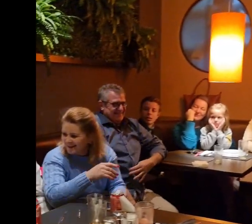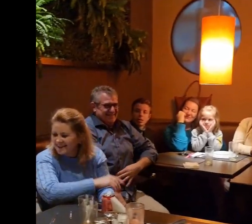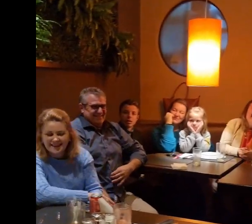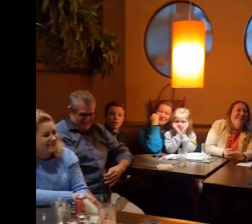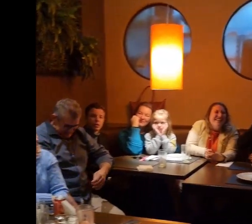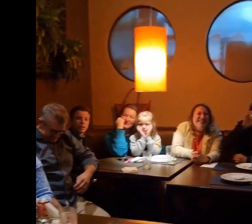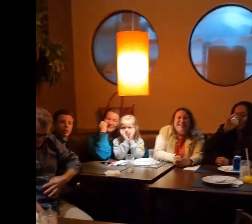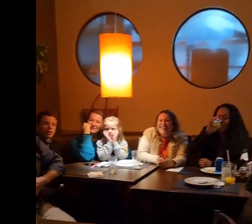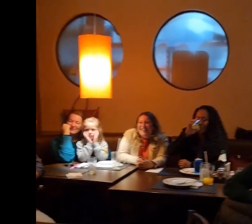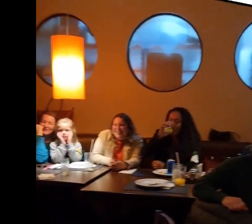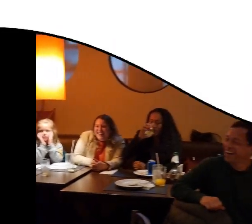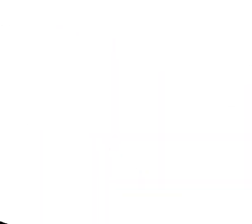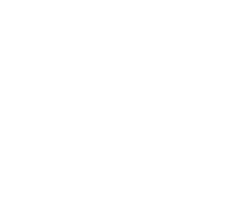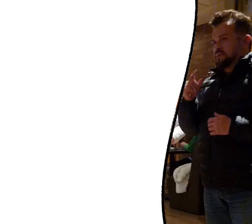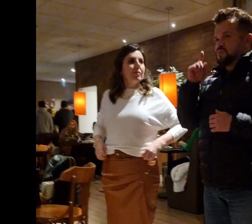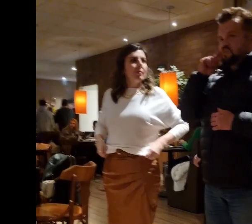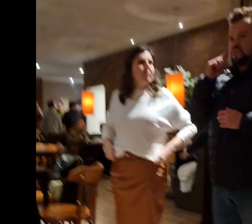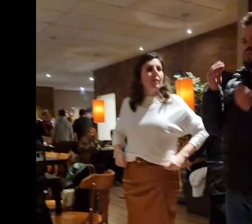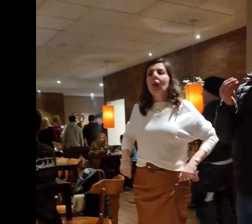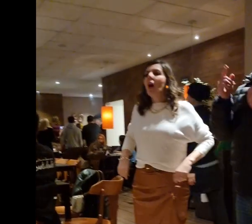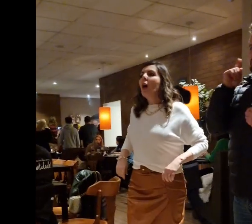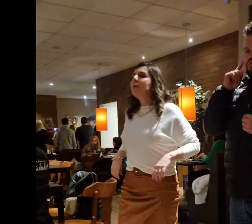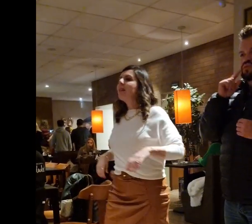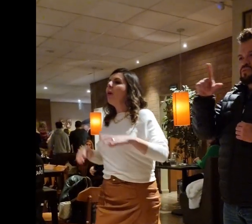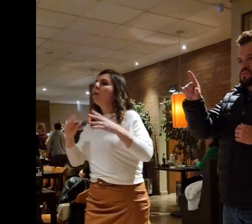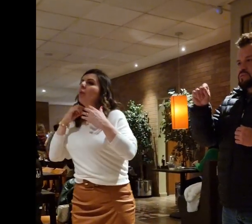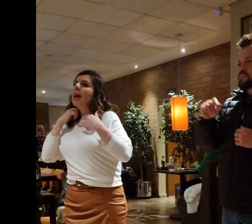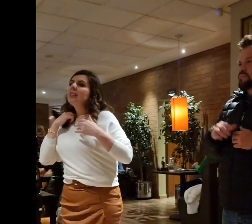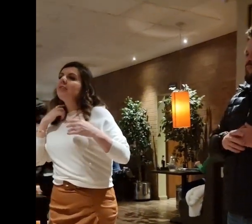esse daqui. O Marcos. O sinal dele é esse